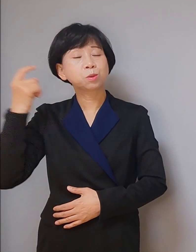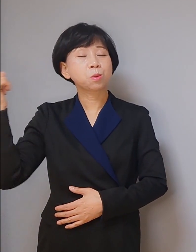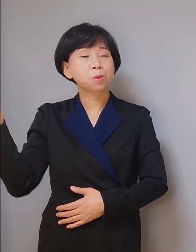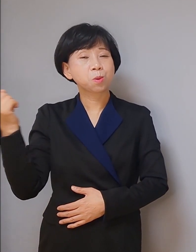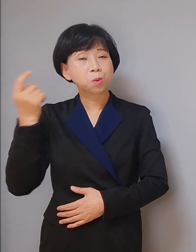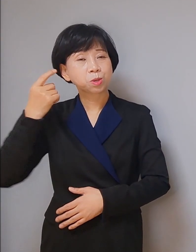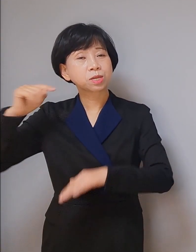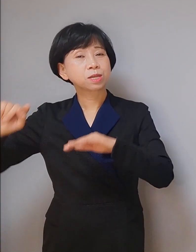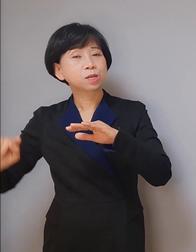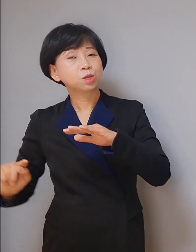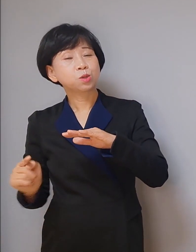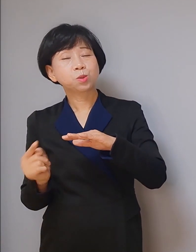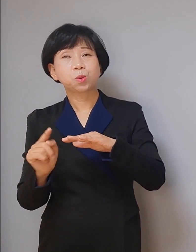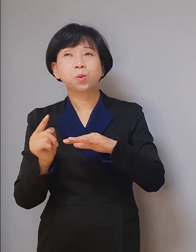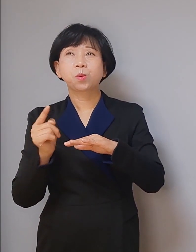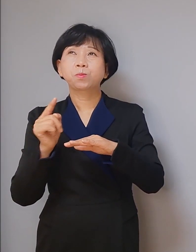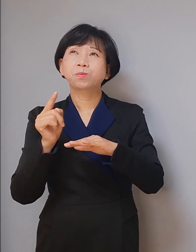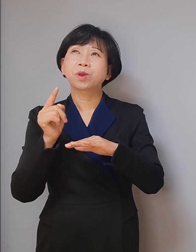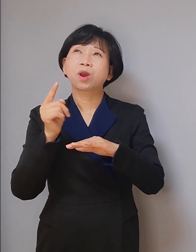기쁘게 소리